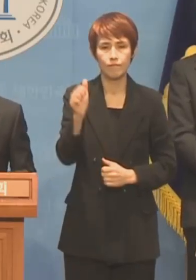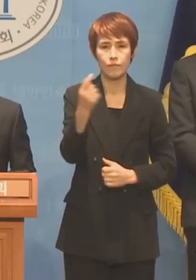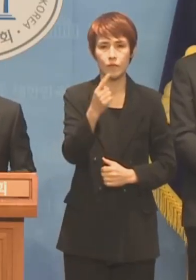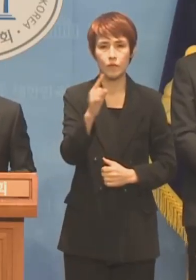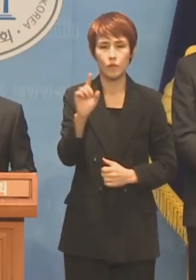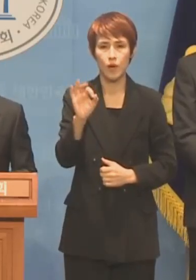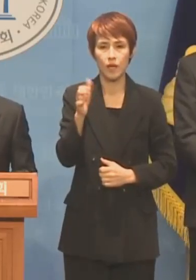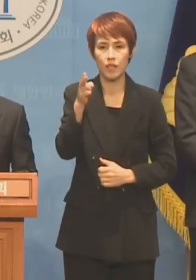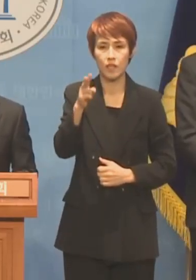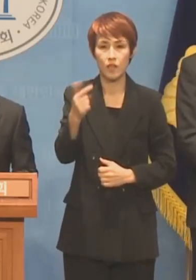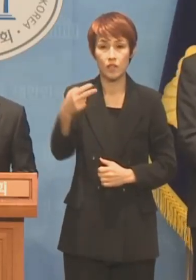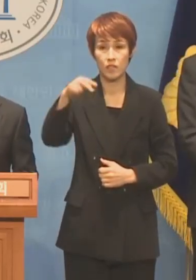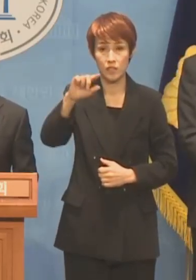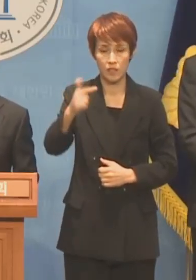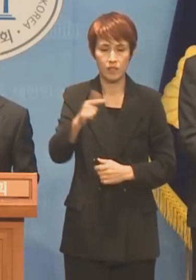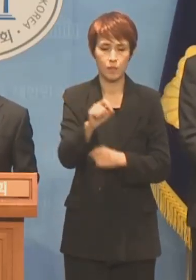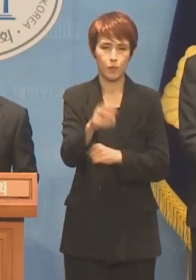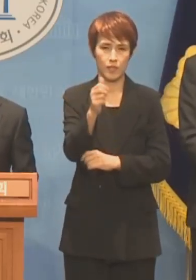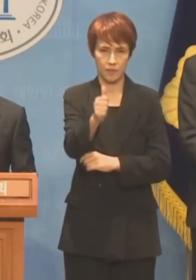황현선 사무총장님 오셨습니다.